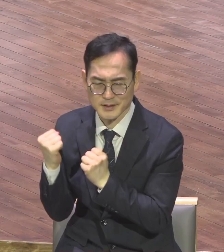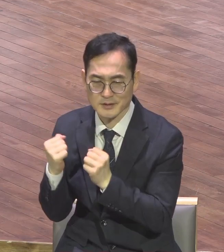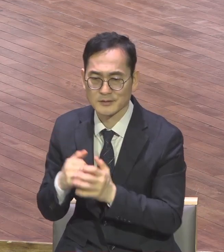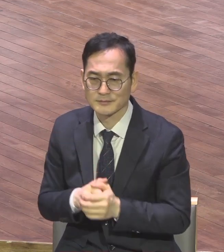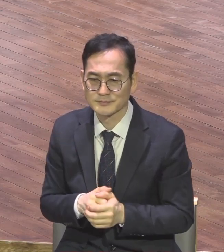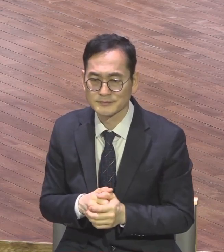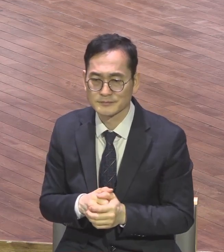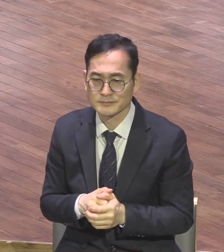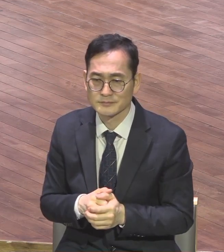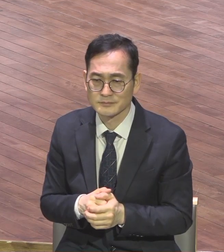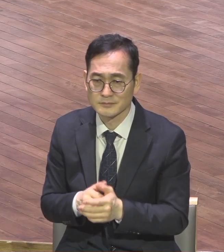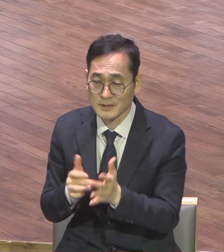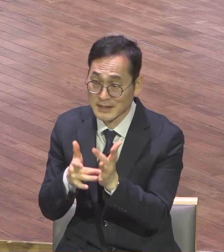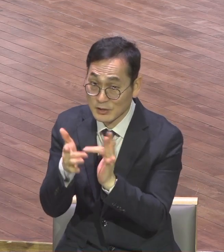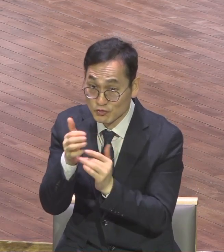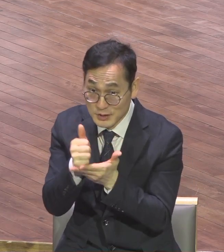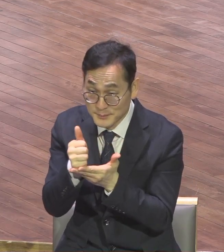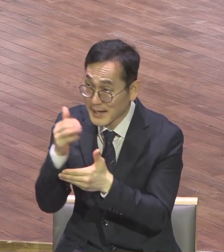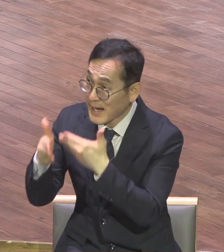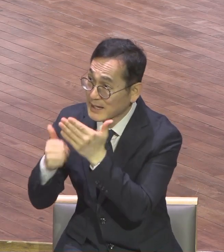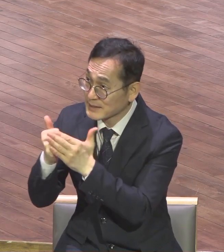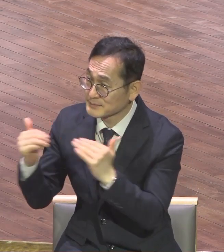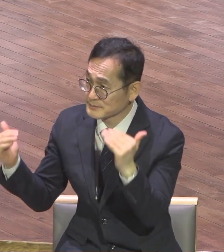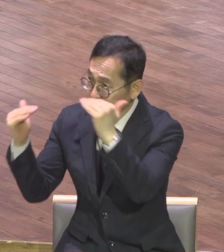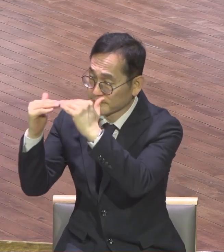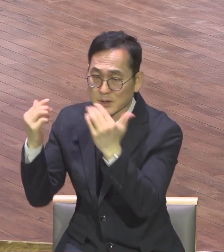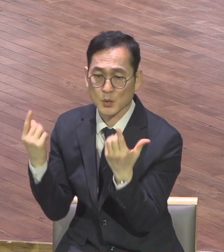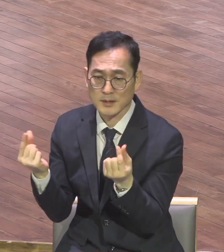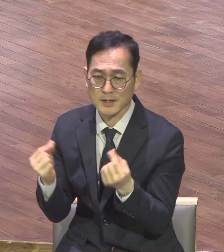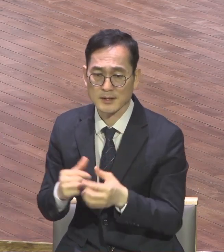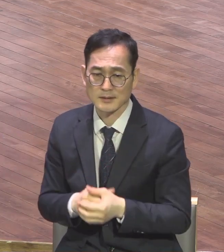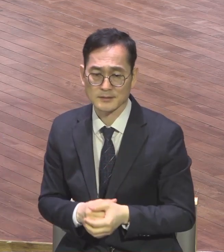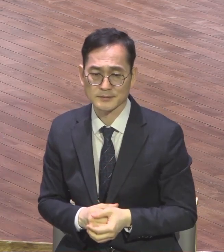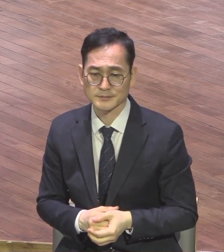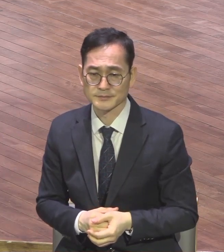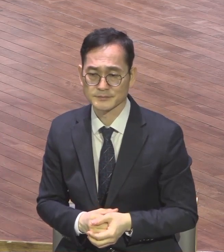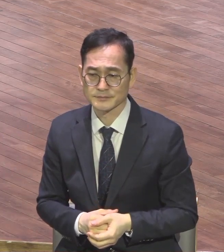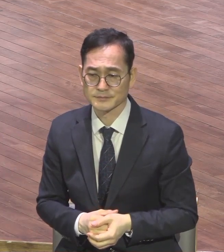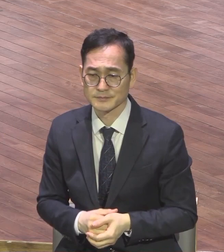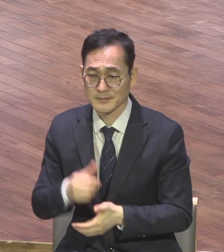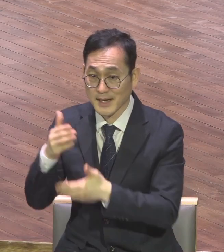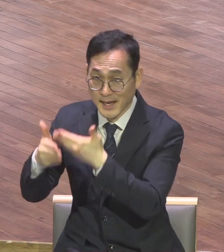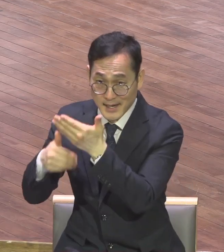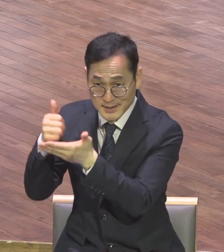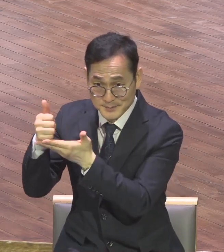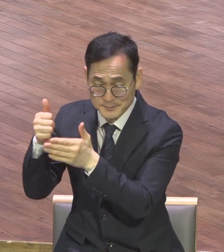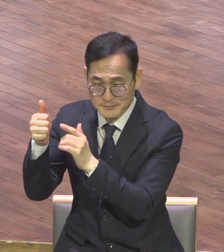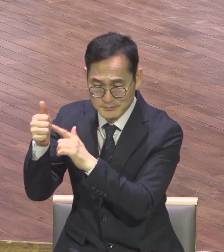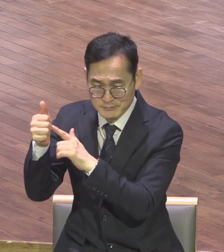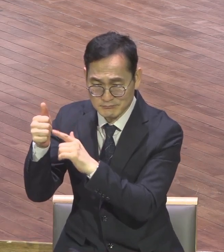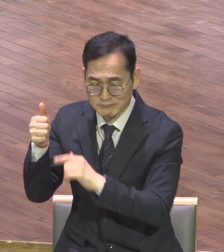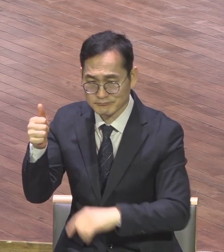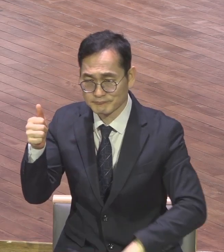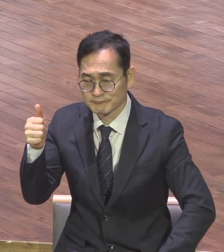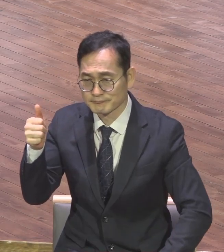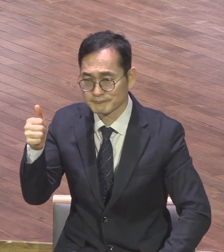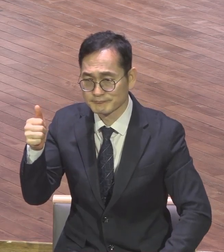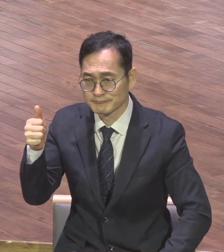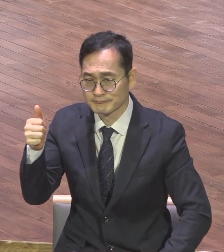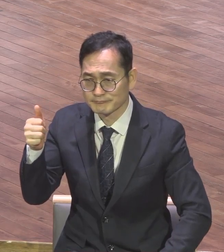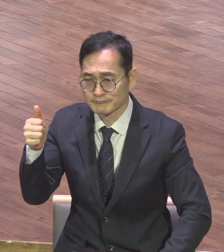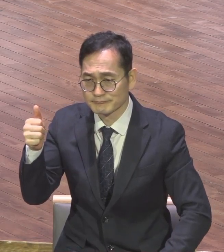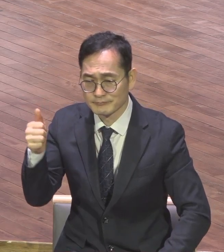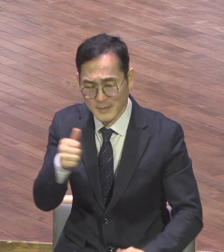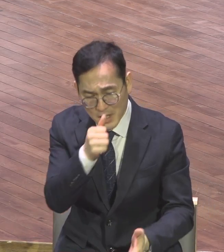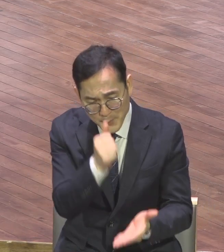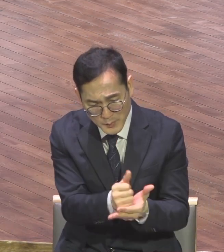뭐요? 하나님의 본체를 했잖아요. 하나님이세요. 하나님이 이 땅에 창세기 3장으로 인해